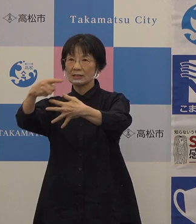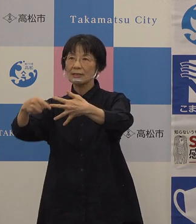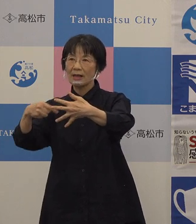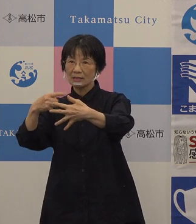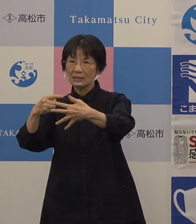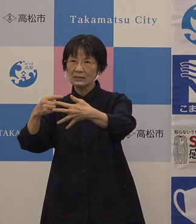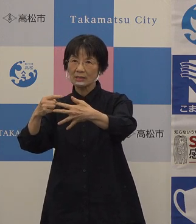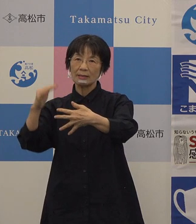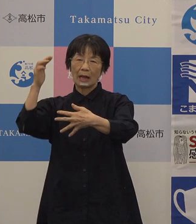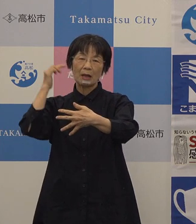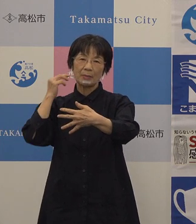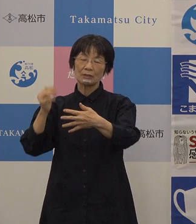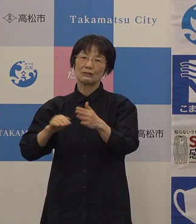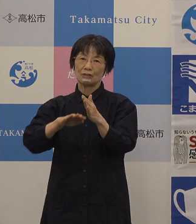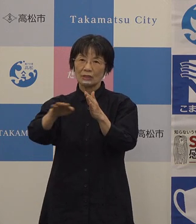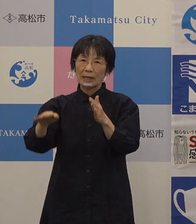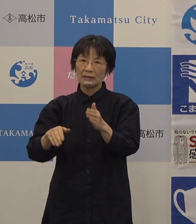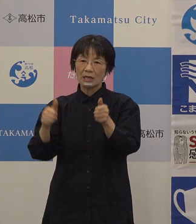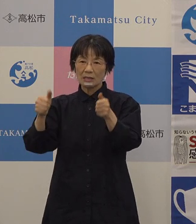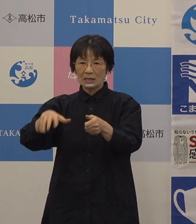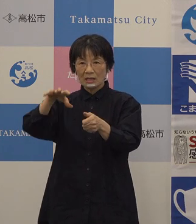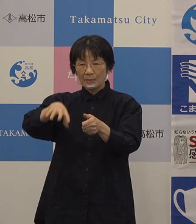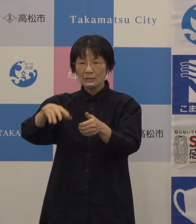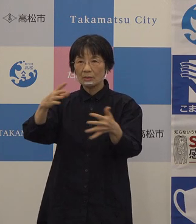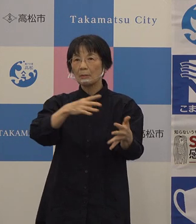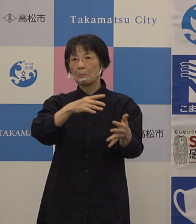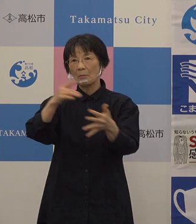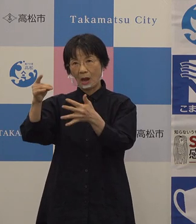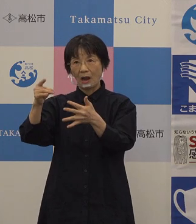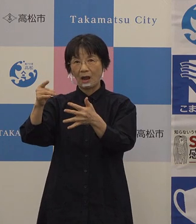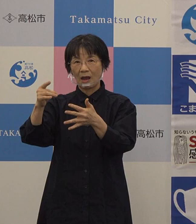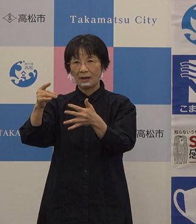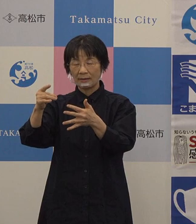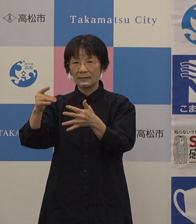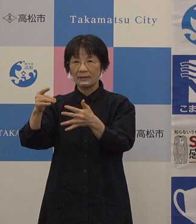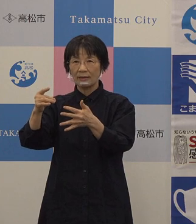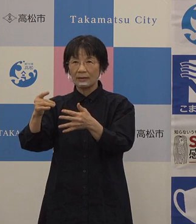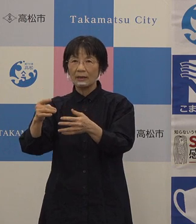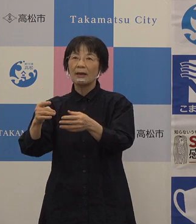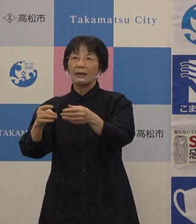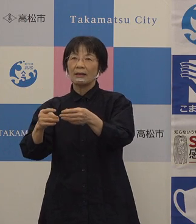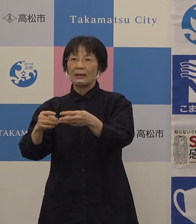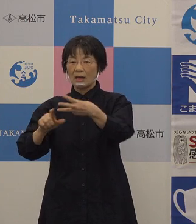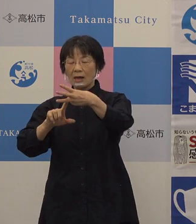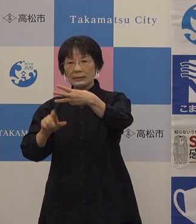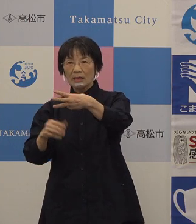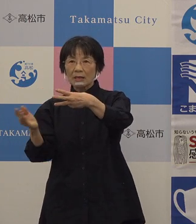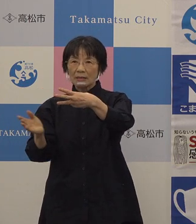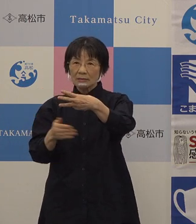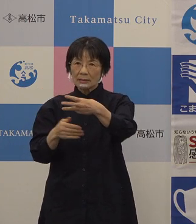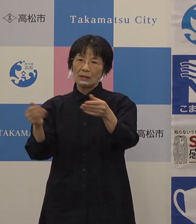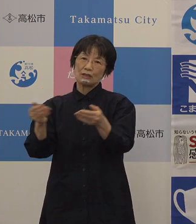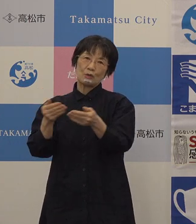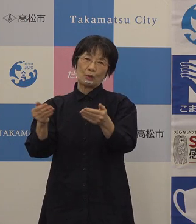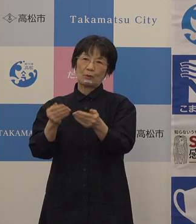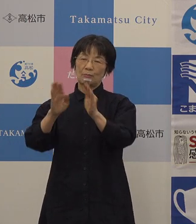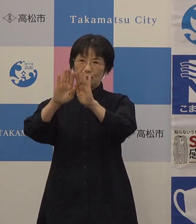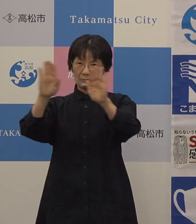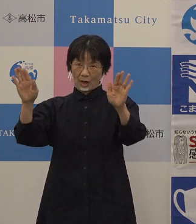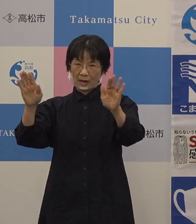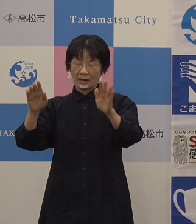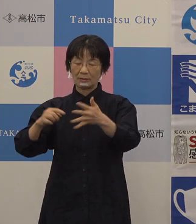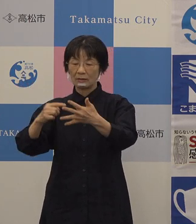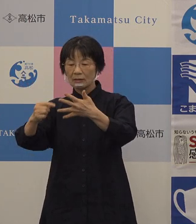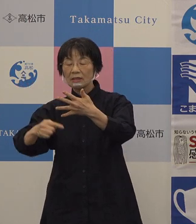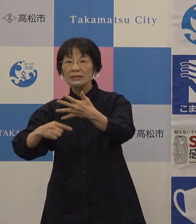松家庭裁判所から市民貢献人として選任を受け、令和4年3月から活動を開始しております。残り